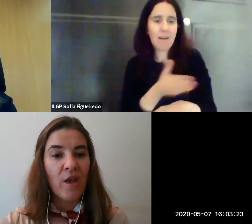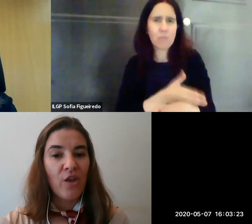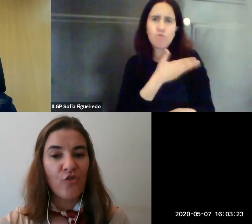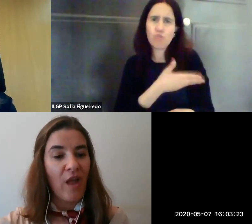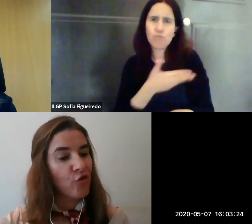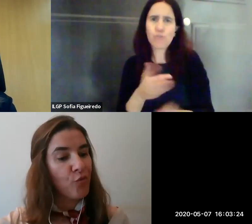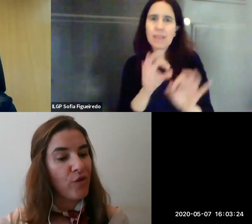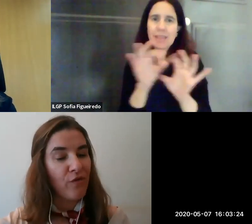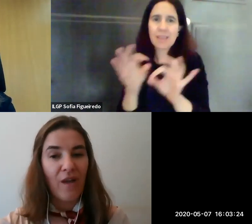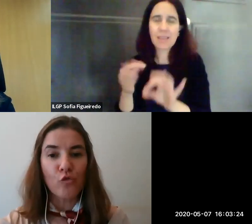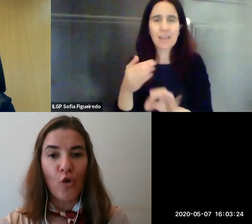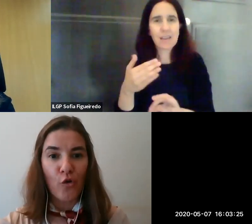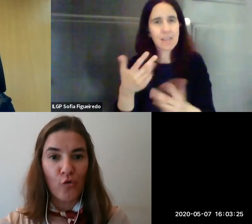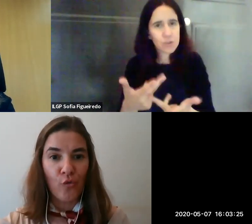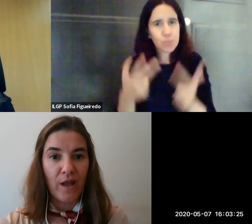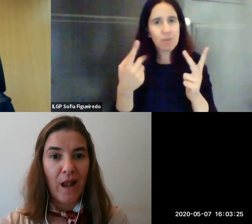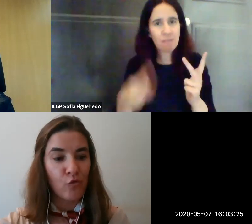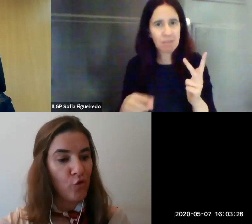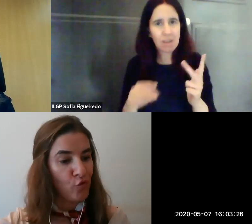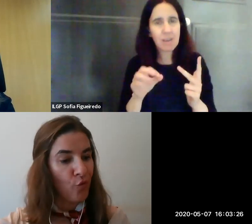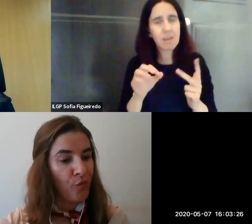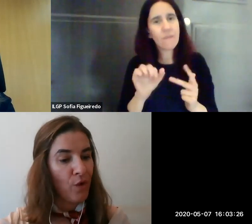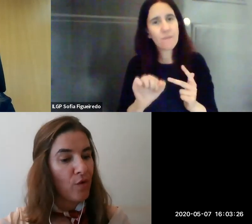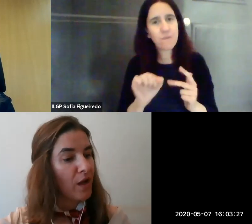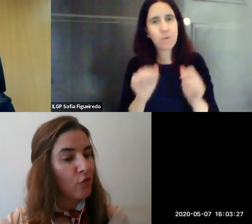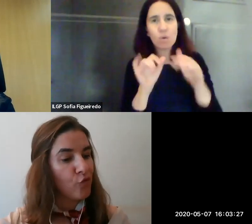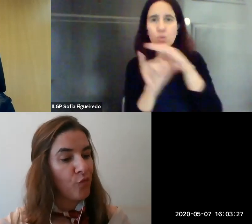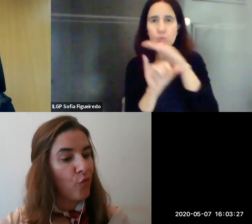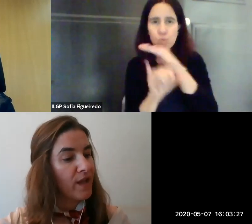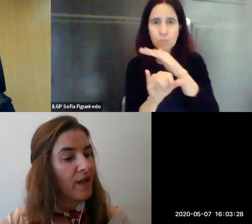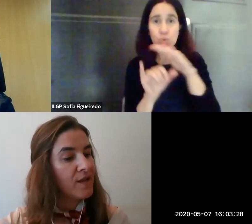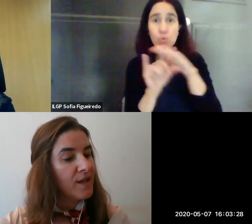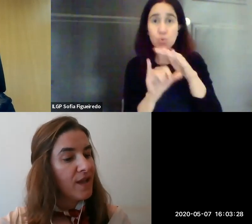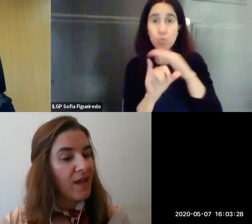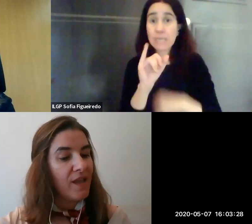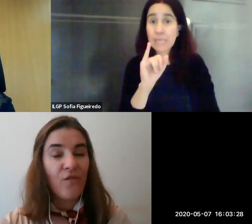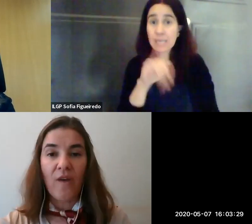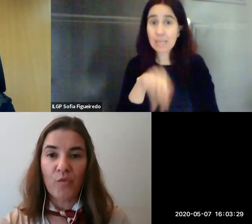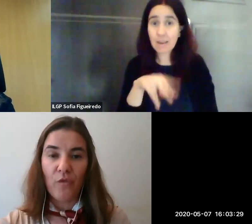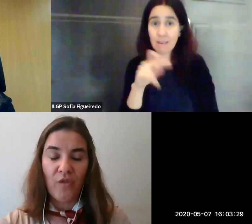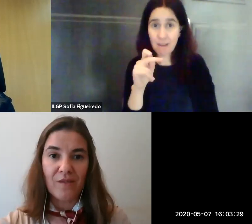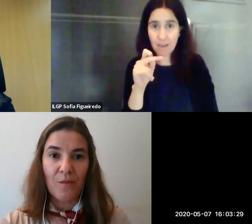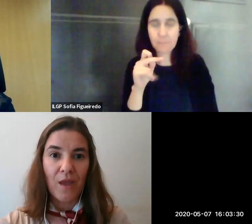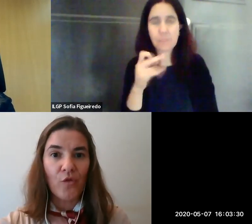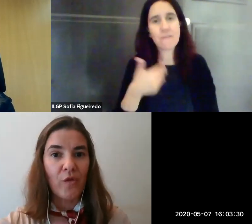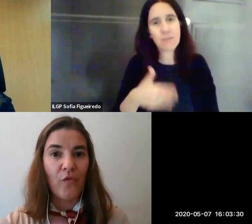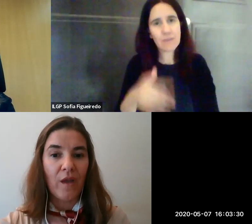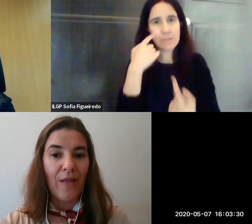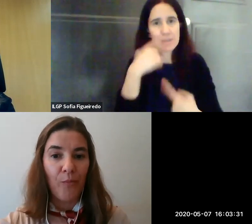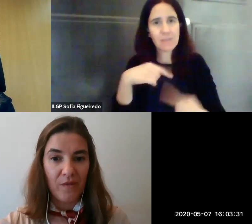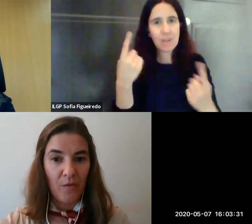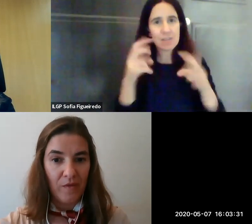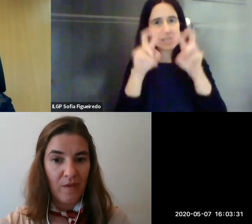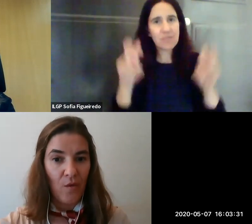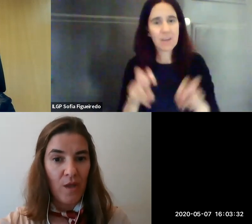realizamos, está disponível no nosso canal do YouTube, canal do YouTube do INA, e vamos enviar também um